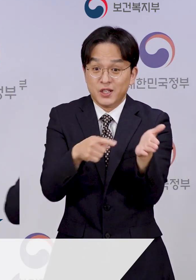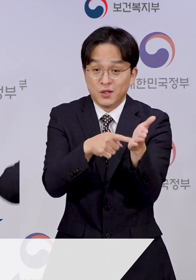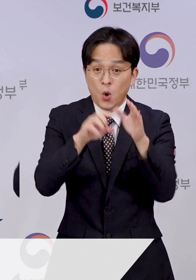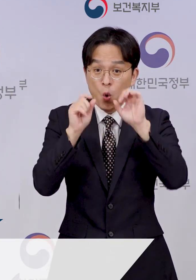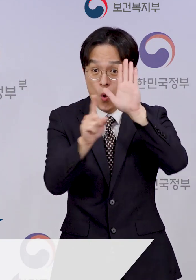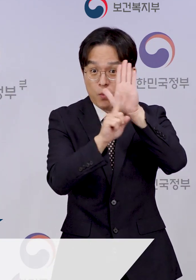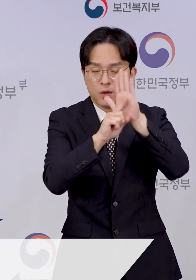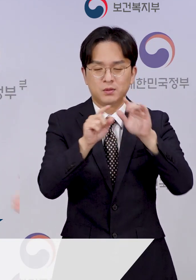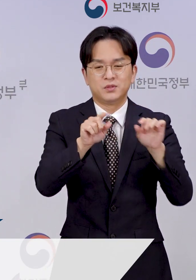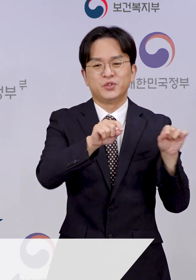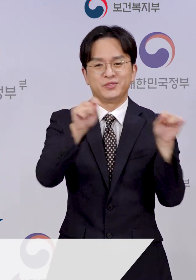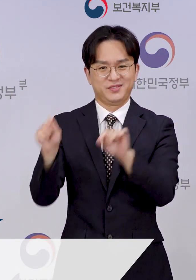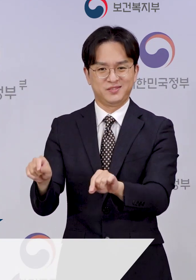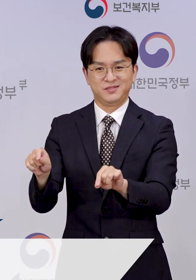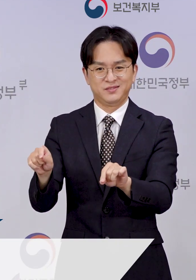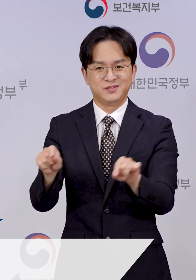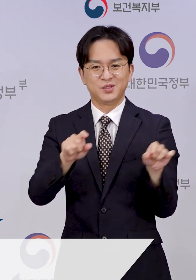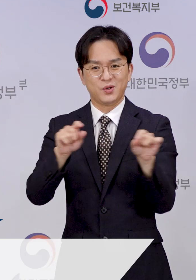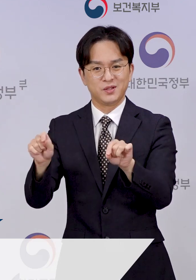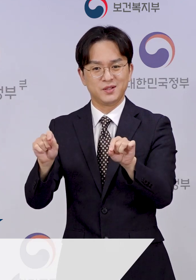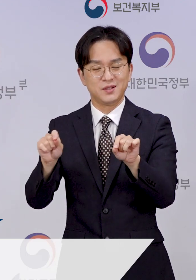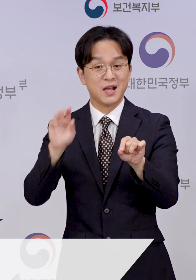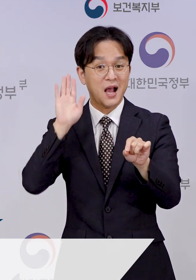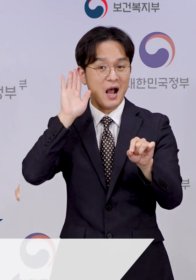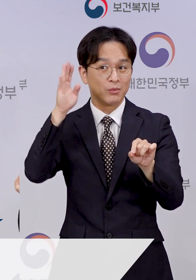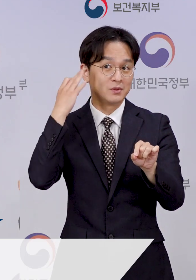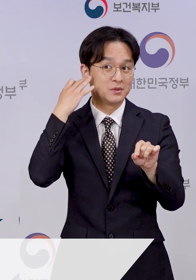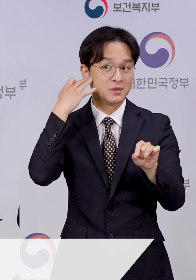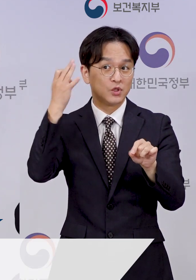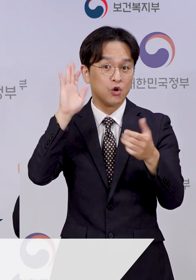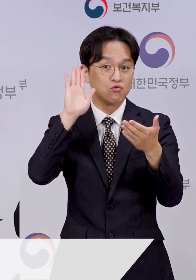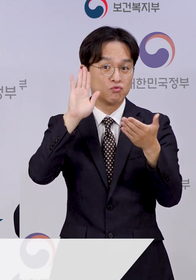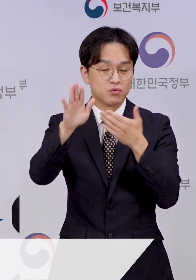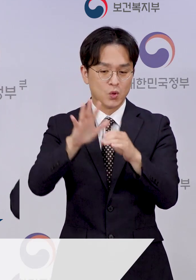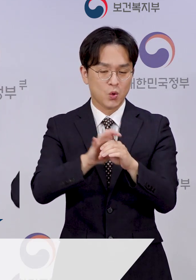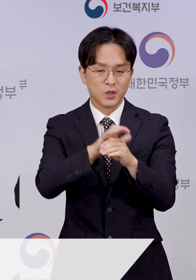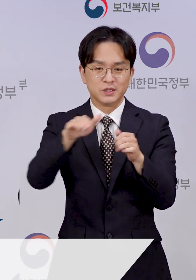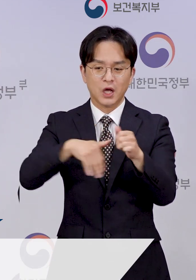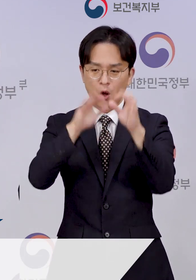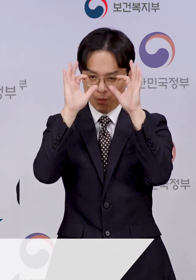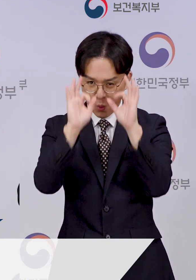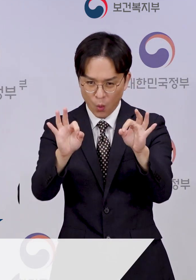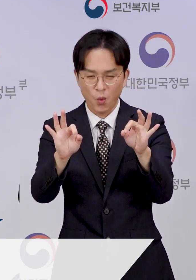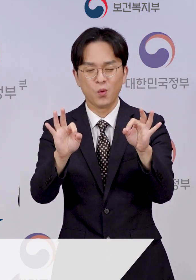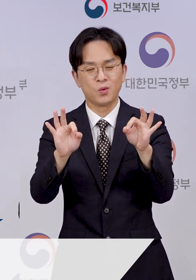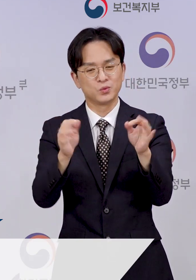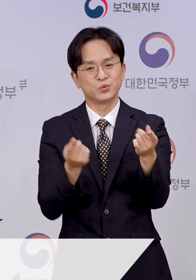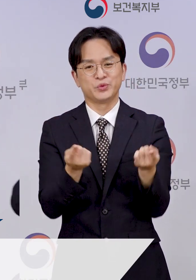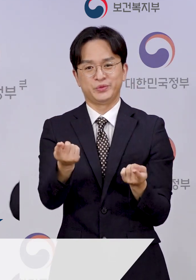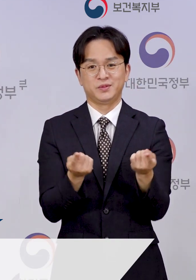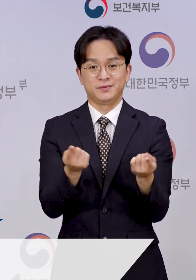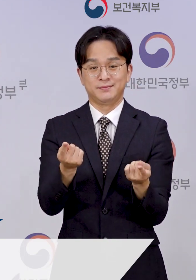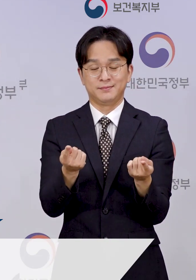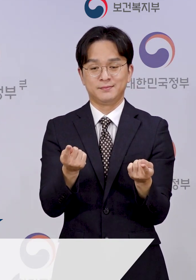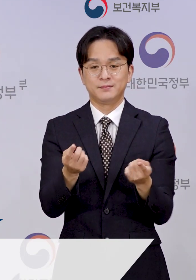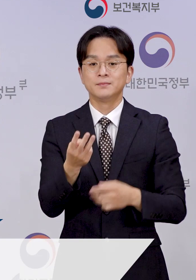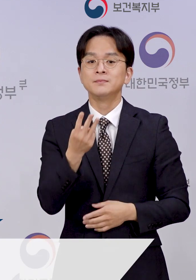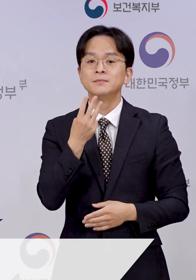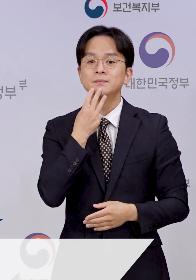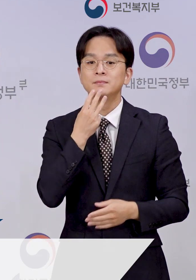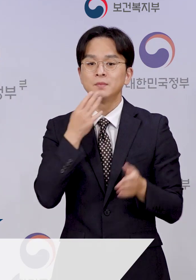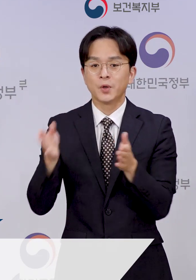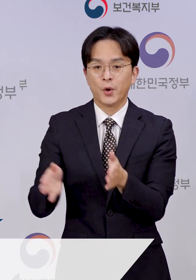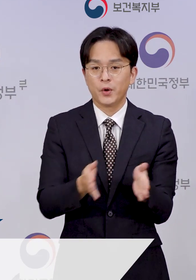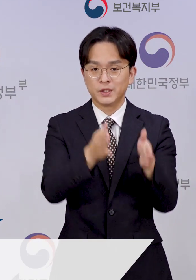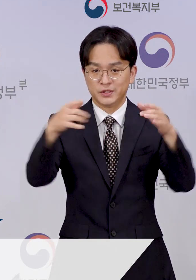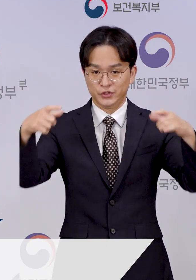0시 이전까지의 외식 실적은 추후 캠페인 재개 시에 누락 없이 모두 인정할 계획입니다.